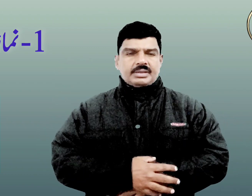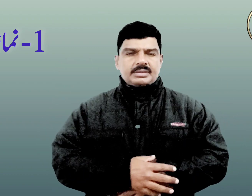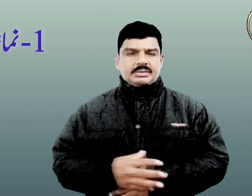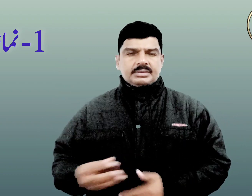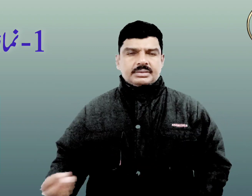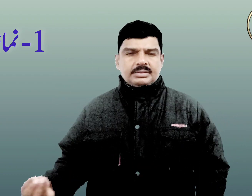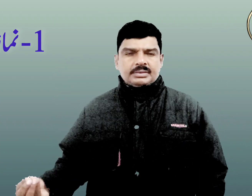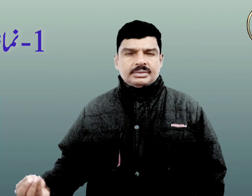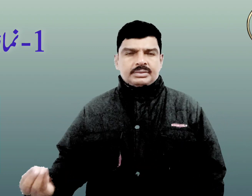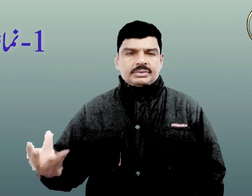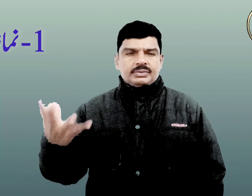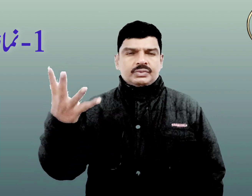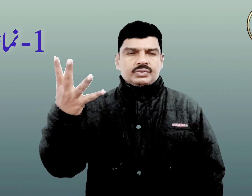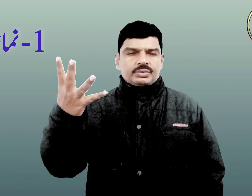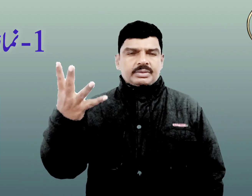नमाज सुबह।